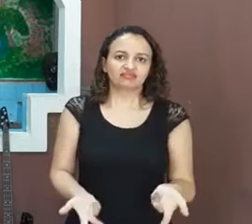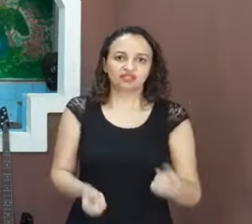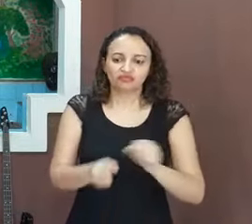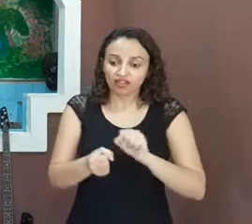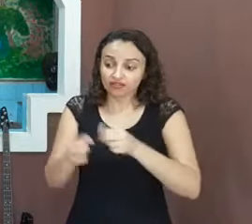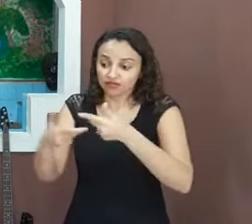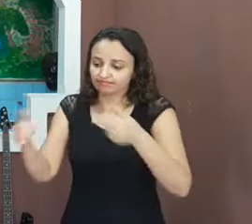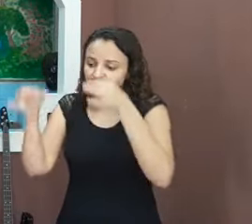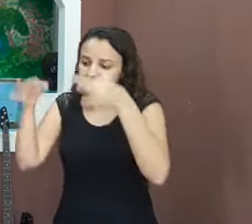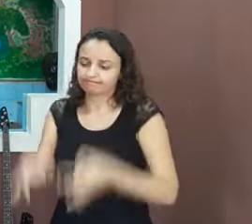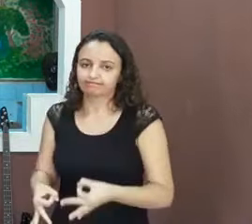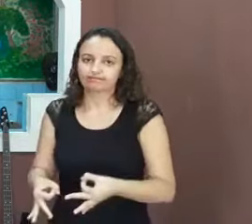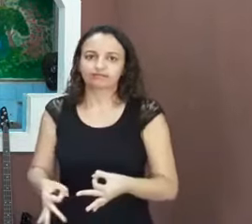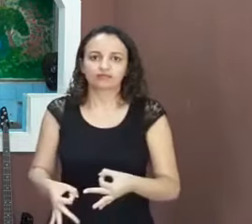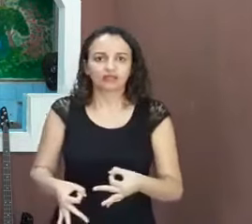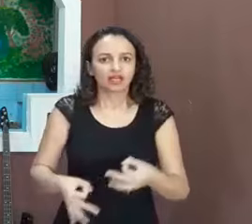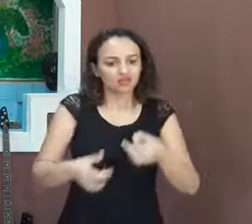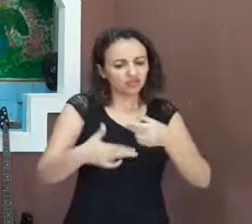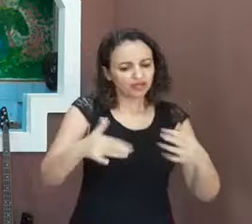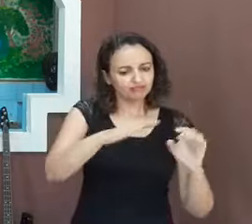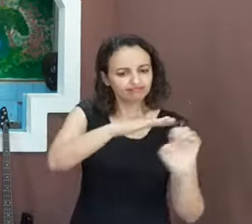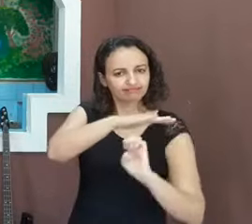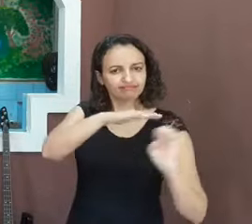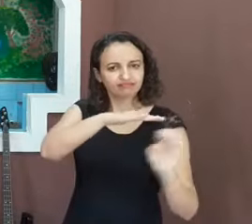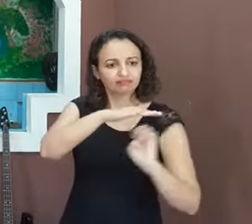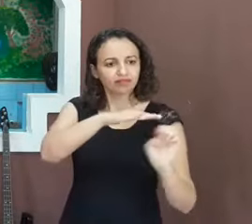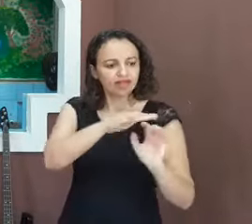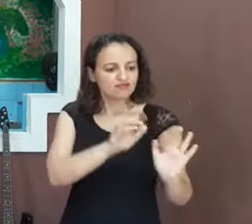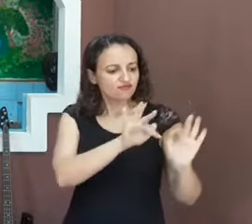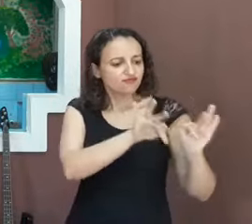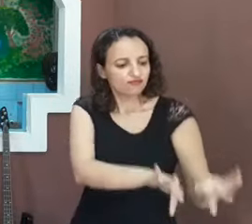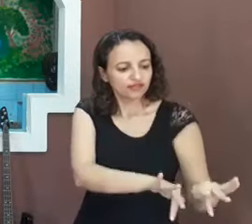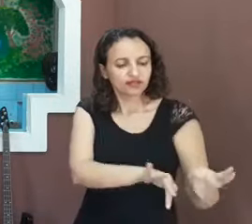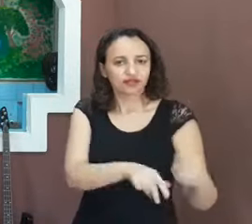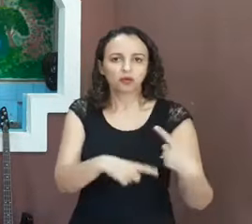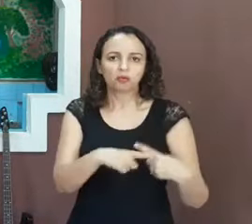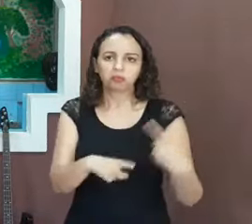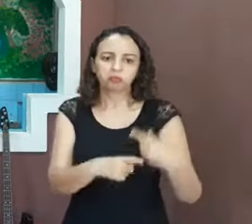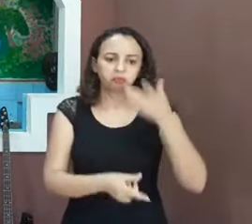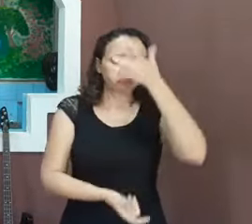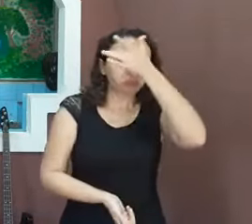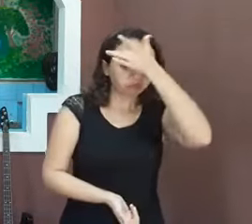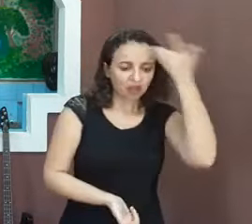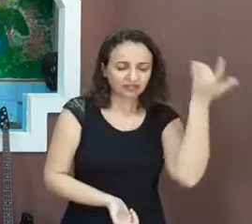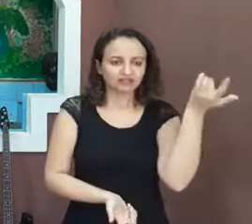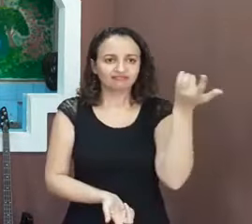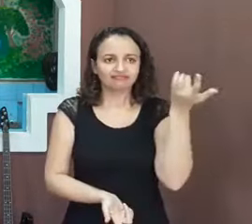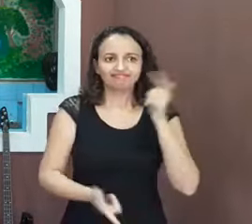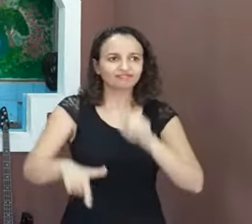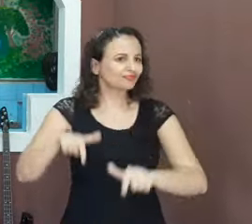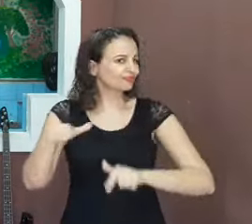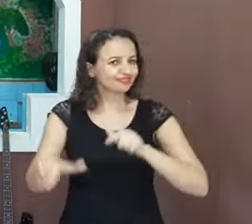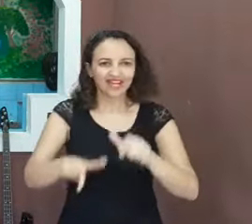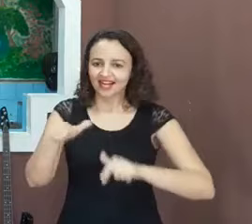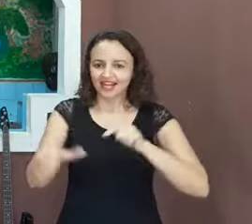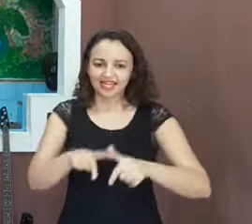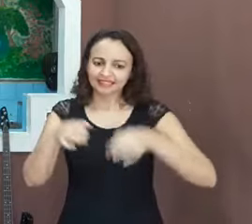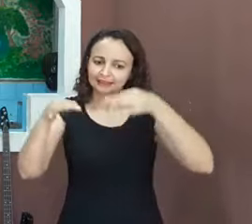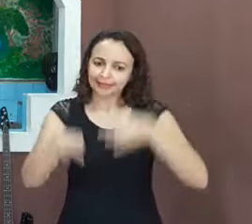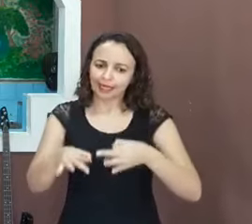devia fazer? Quantas empresas não quebraram porque os funcionários sabotaram aquela empresa? De que